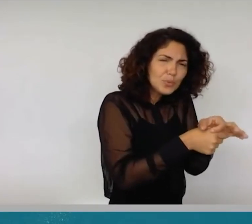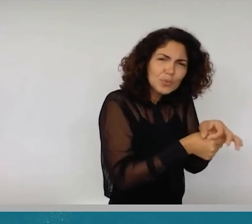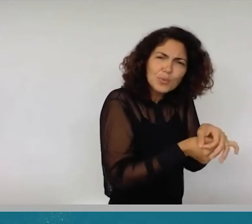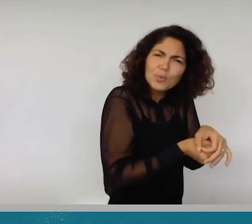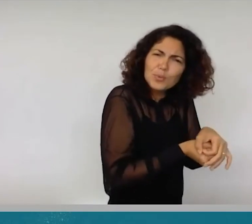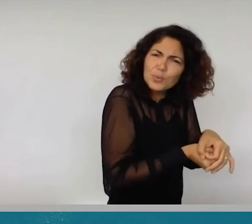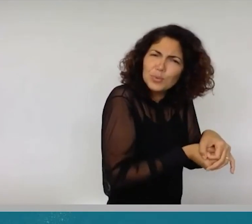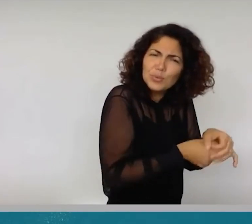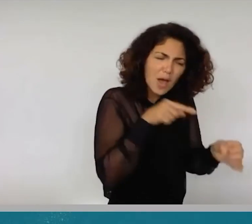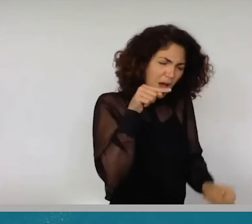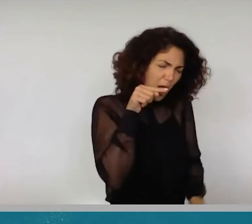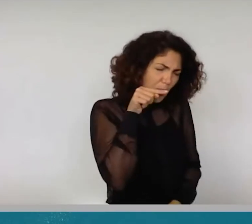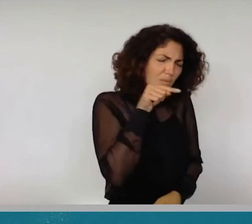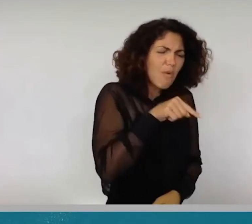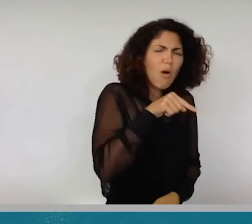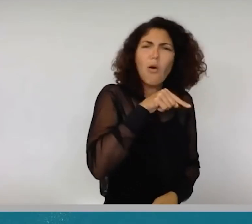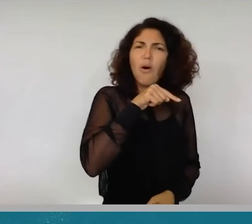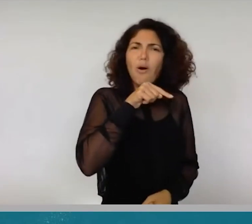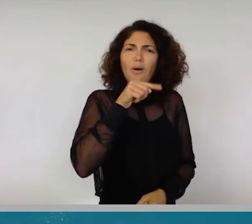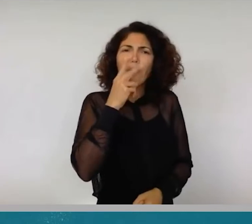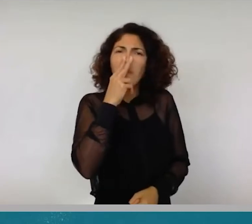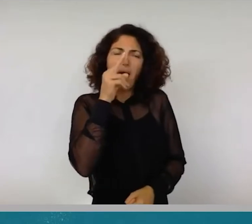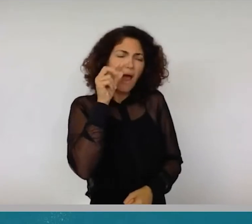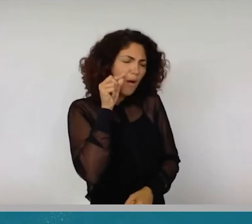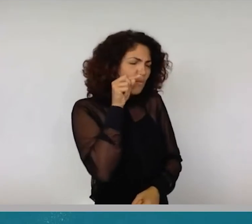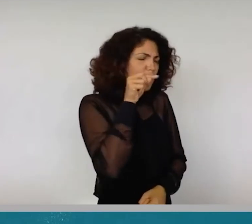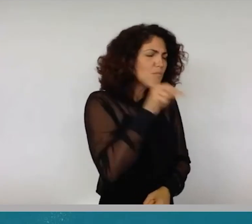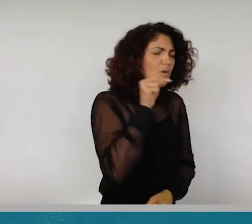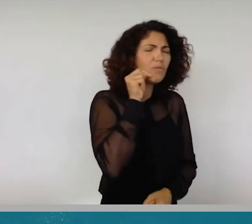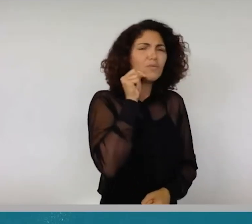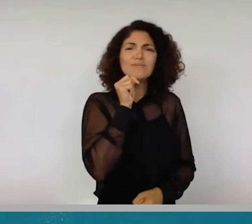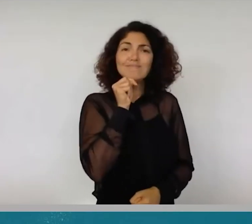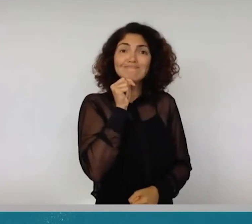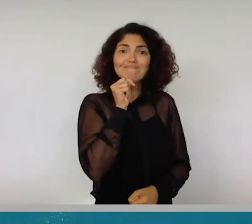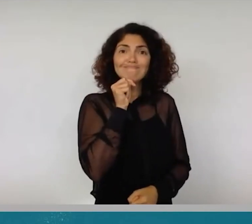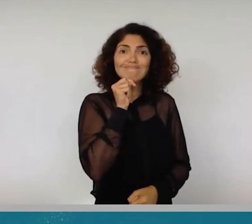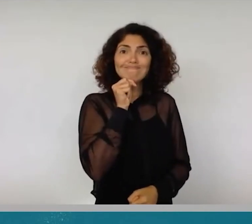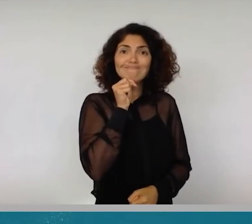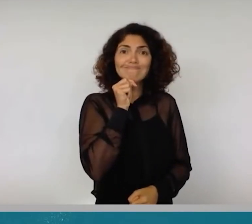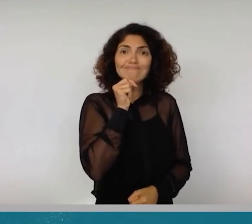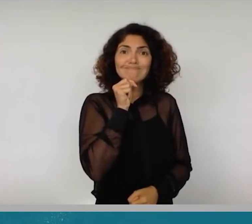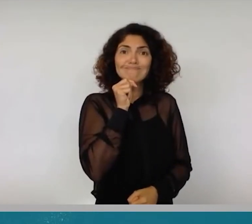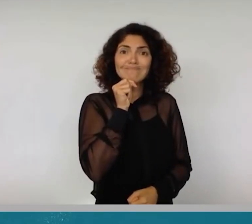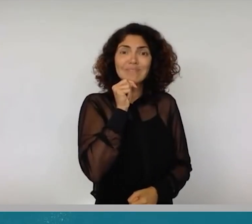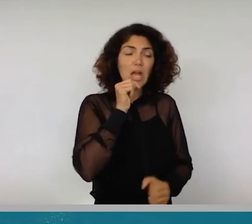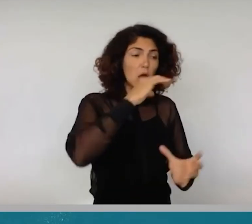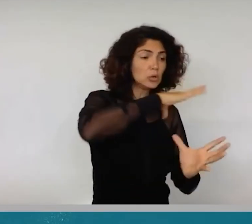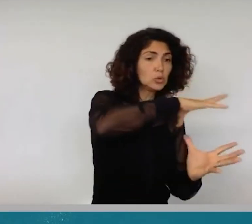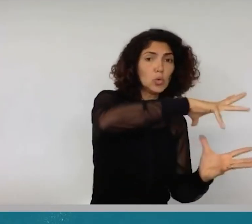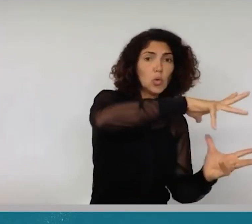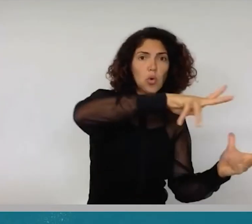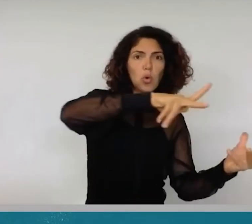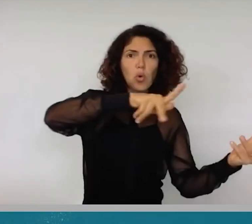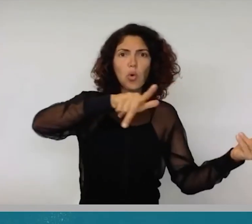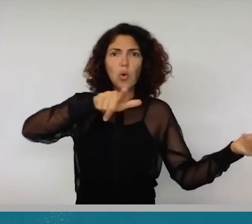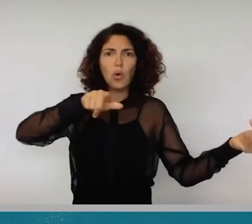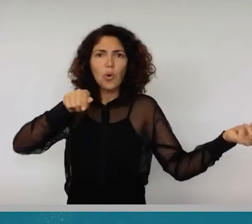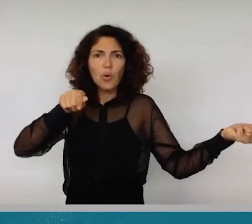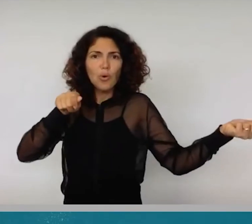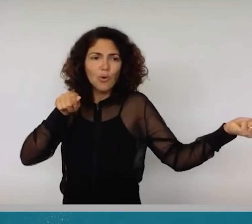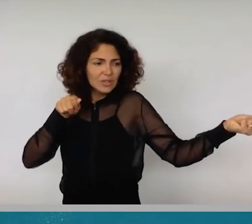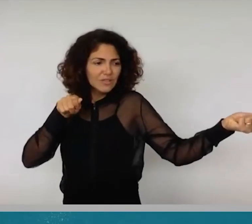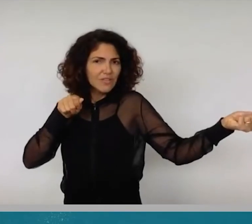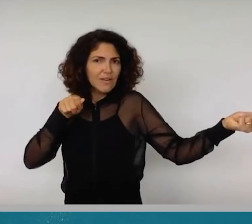ponto. O planeta Terra não é nada dentro desse universo, dentro do nosso